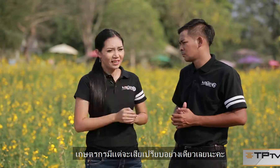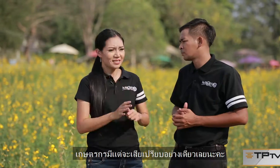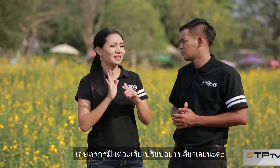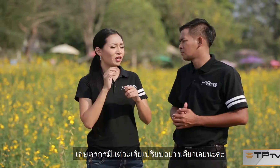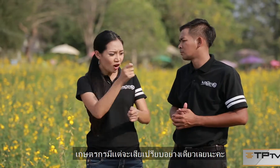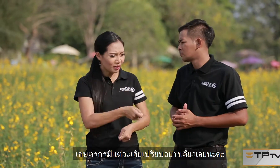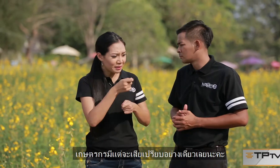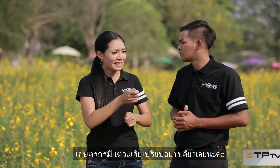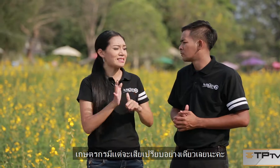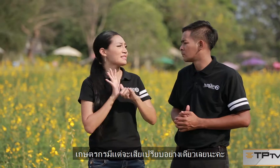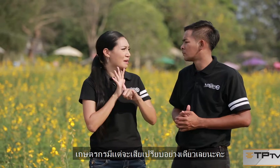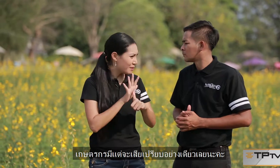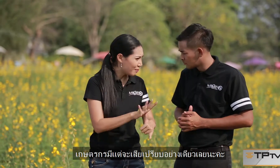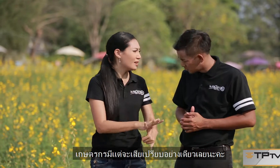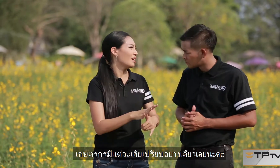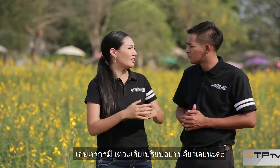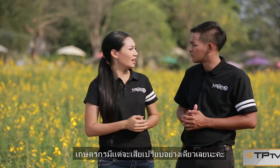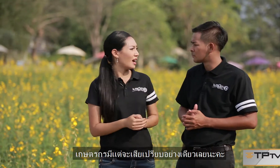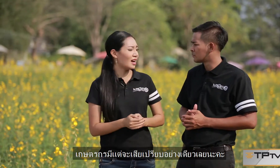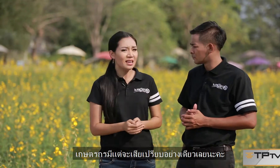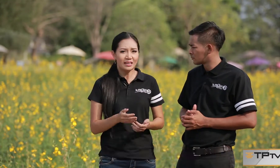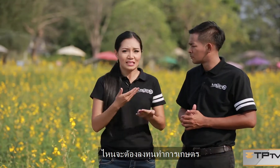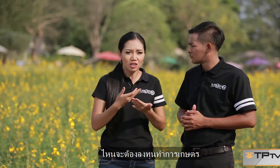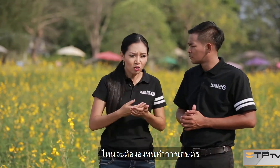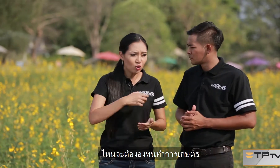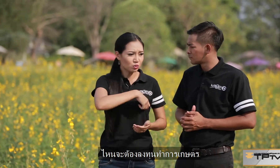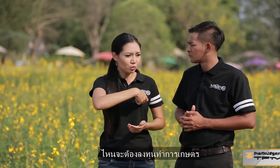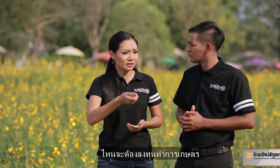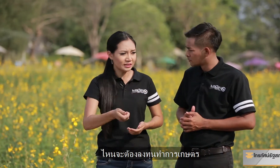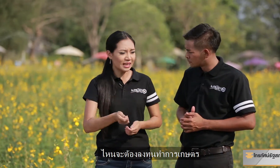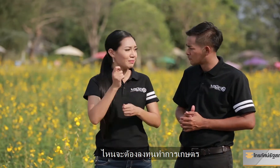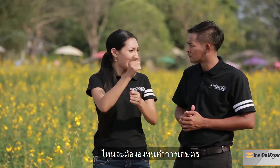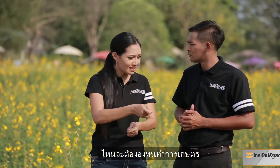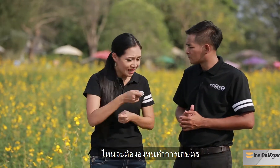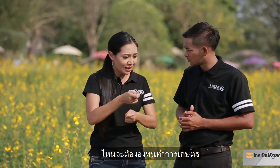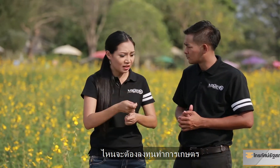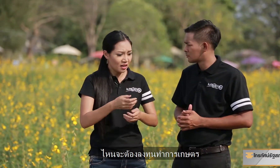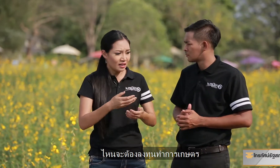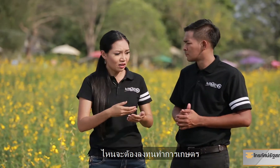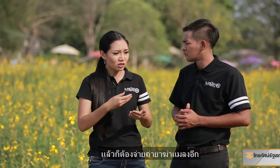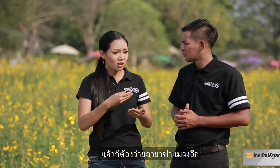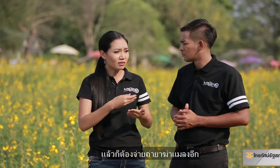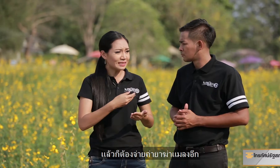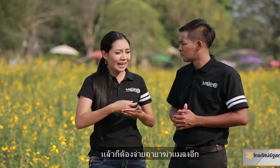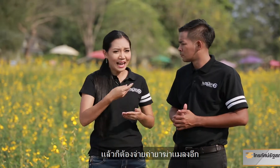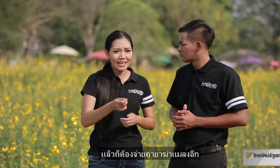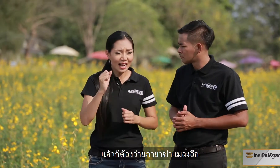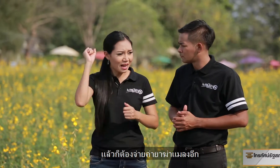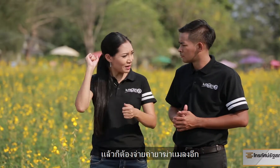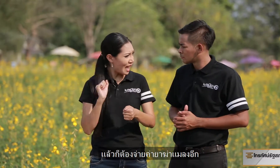ษตรกรมีแต่จะเสียเปรียบอย่างเดียวเลยนะคะไหนจะต้องลงทุนทำการเกษตรแล้วก็ต้องจ่ายค่ายาค่าแมลง